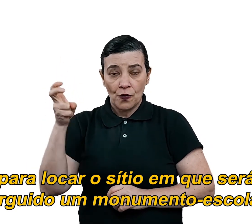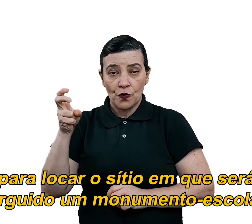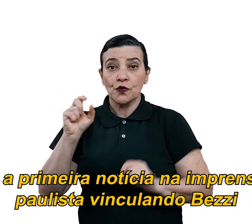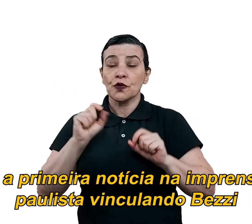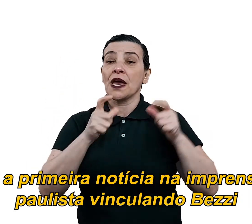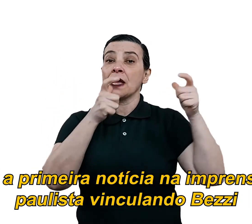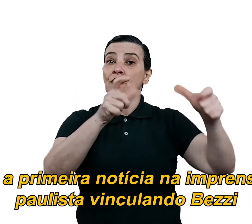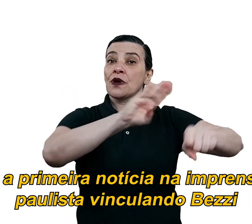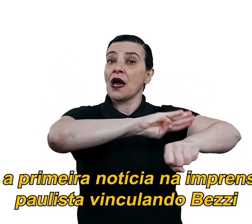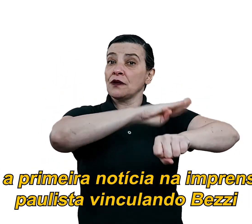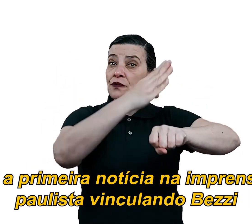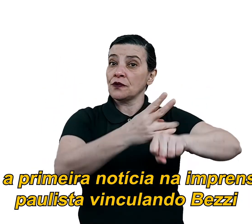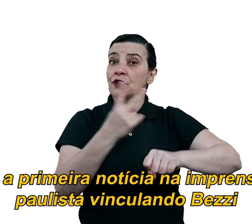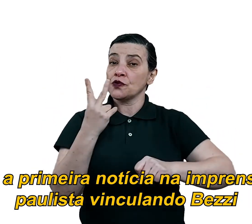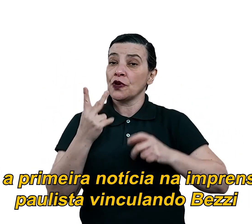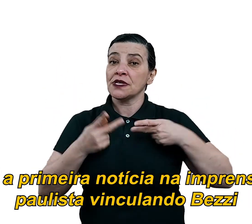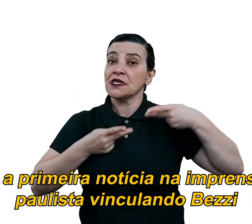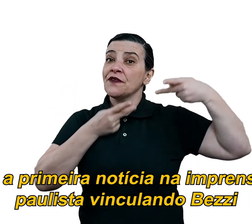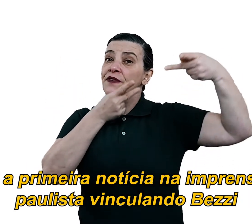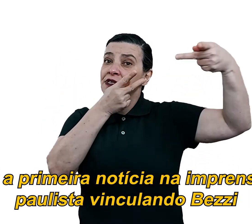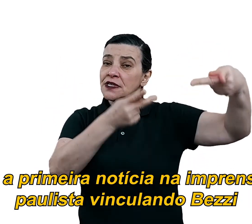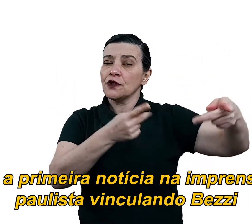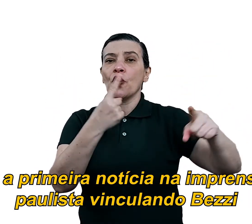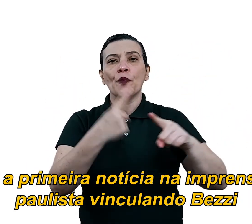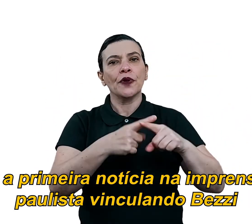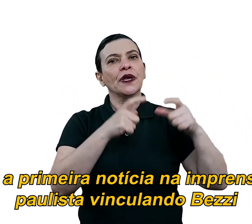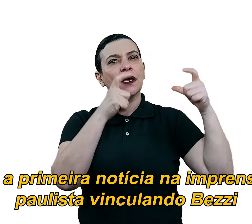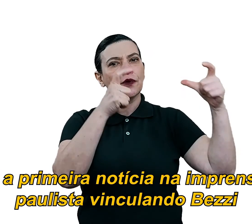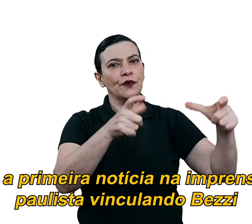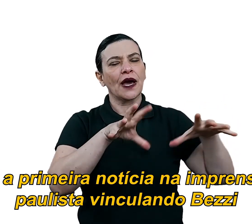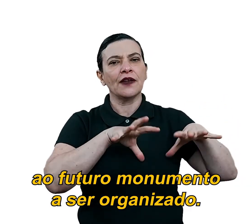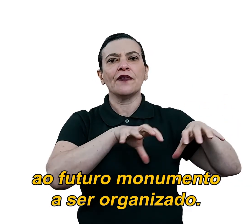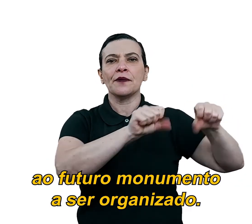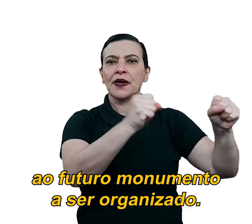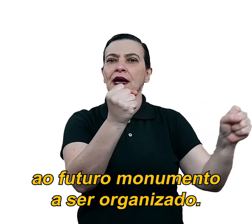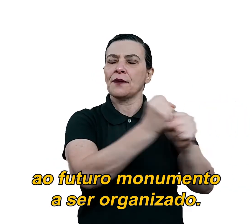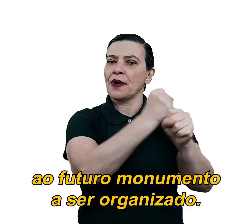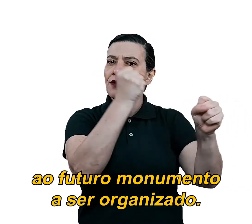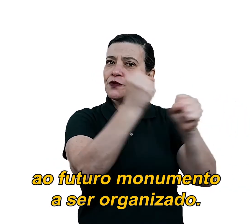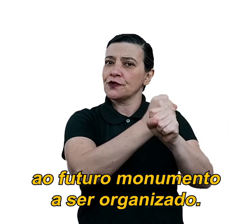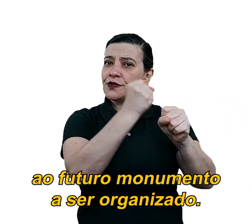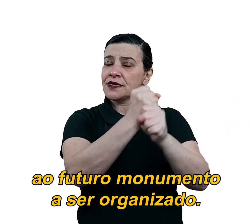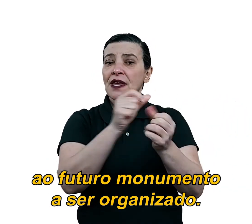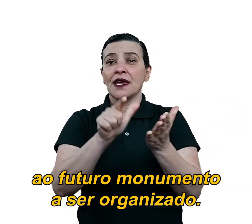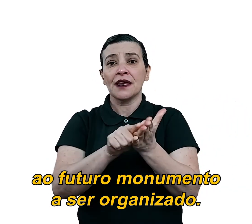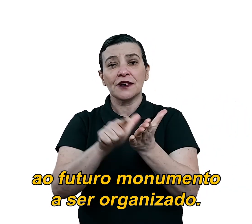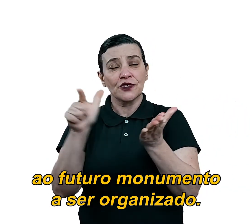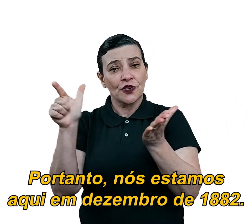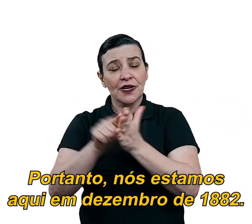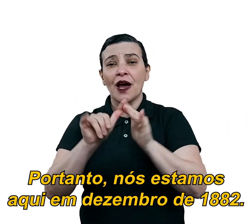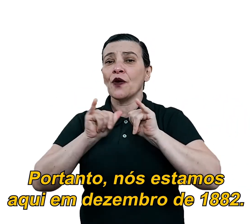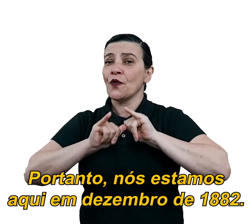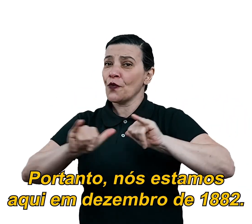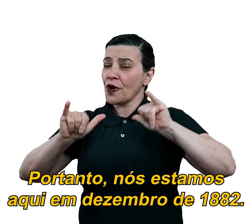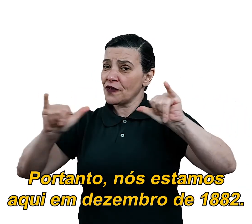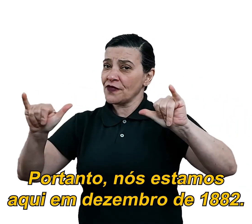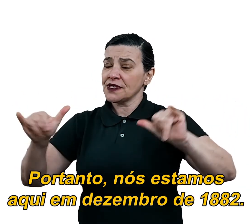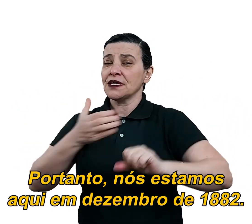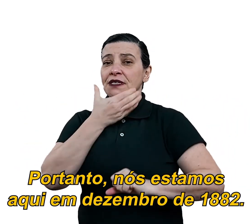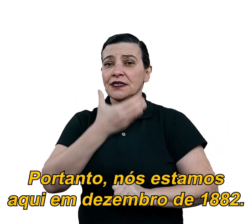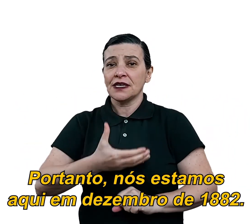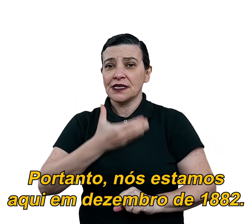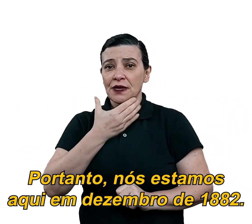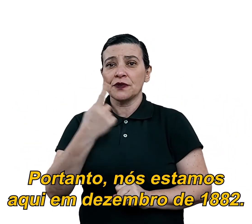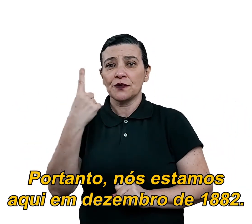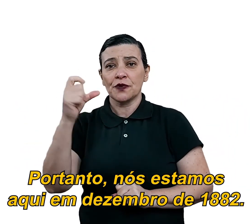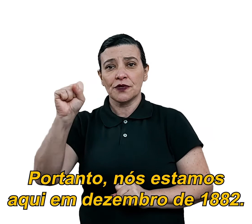monumento escola. É a primeira notícia na imprensa paulista vinculando Bezzi ao futuro monumento a ser organizado. Portanto, nós estamos aqui